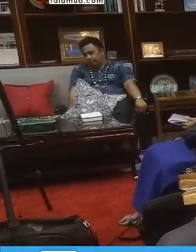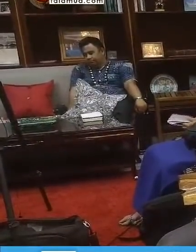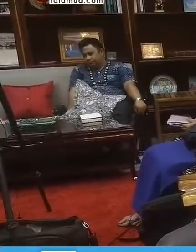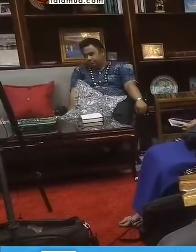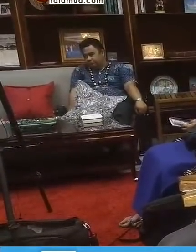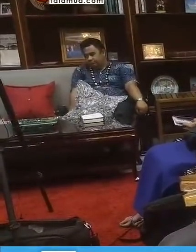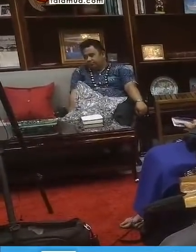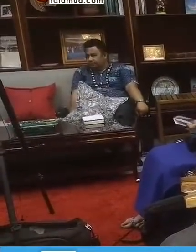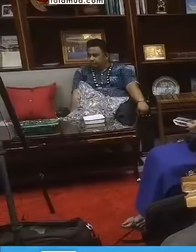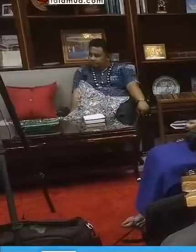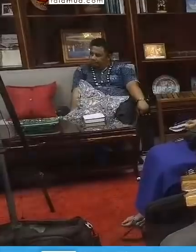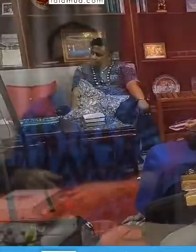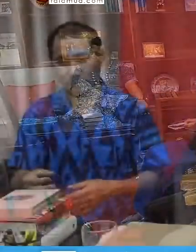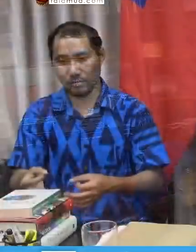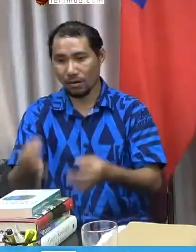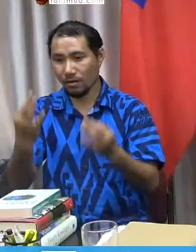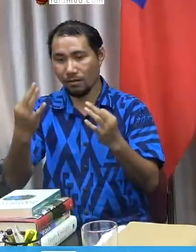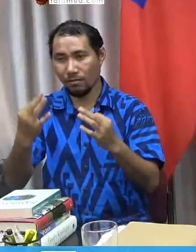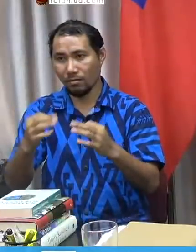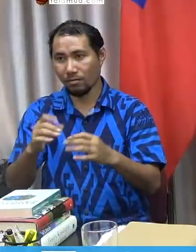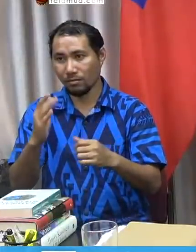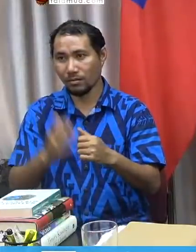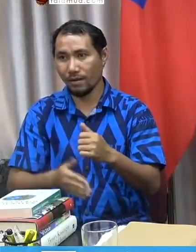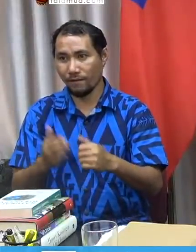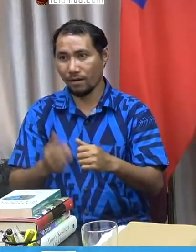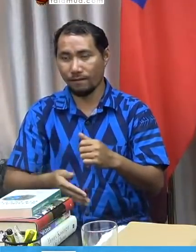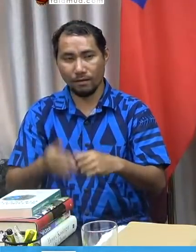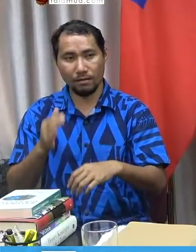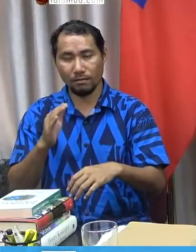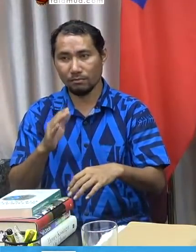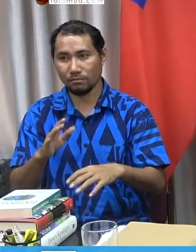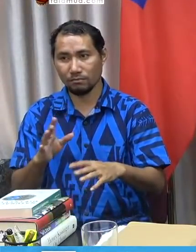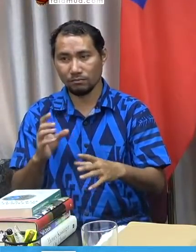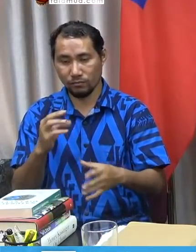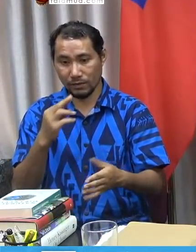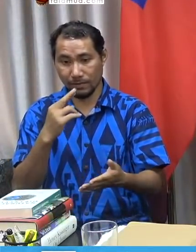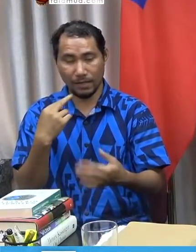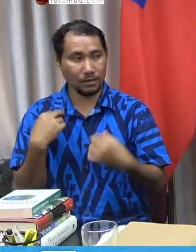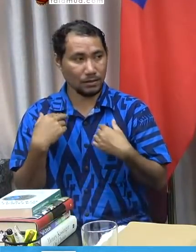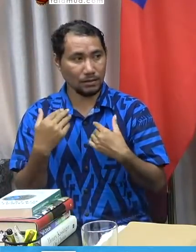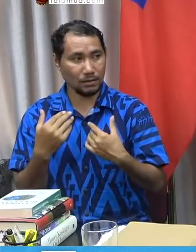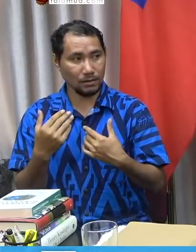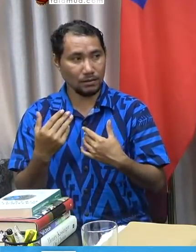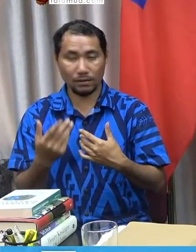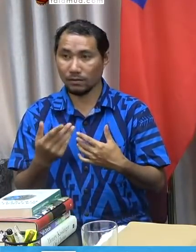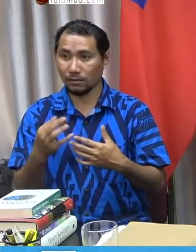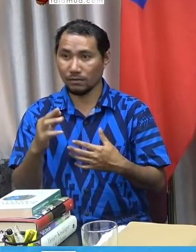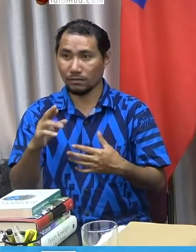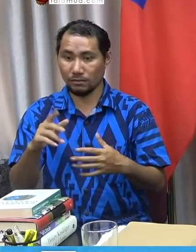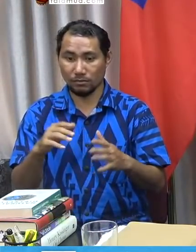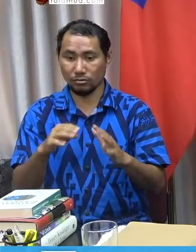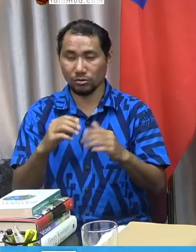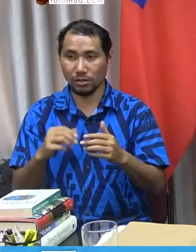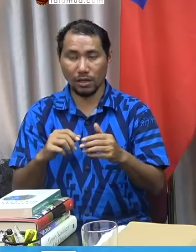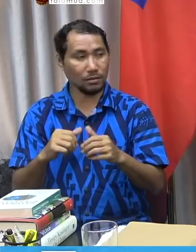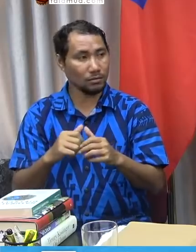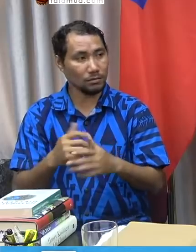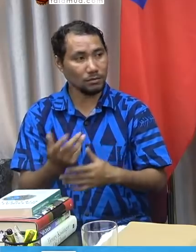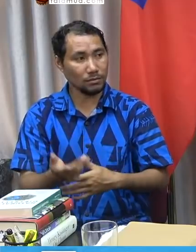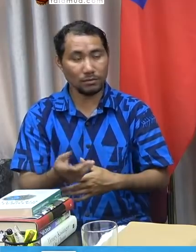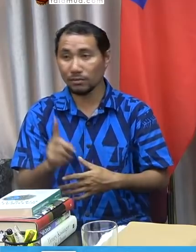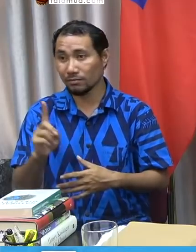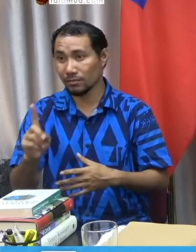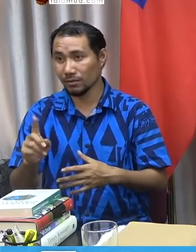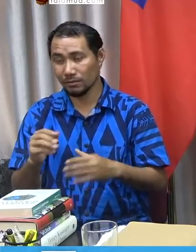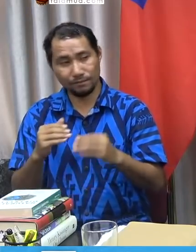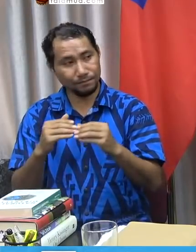tanga o le me tau ai a whapea o le etu li loa le vaenga le whai etu i lona